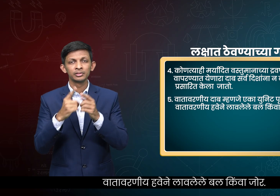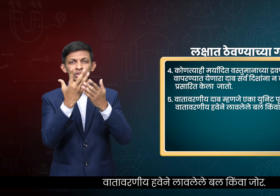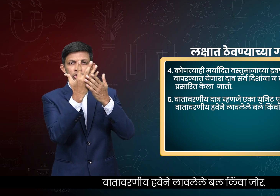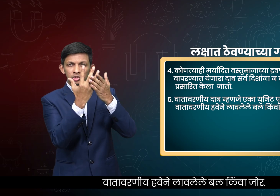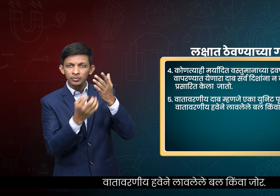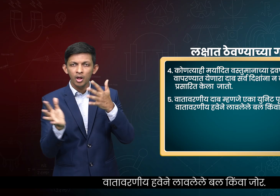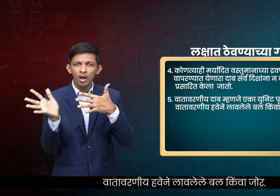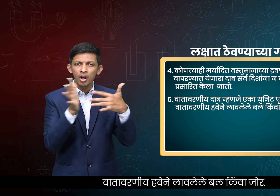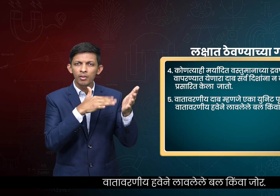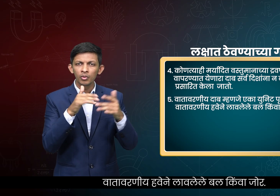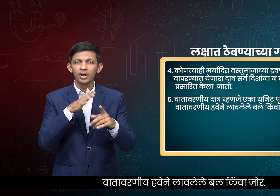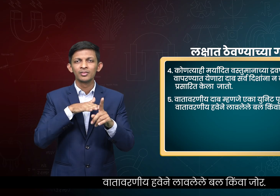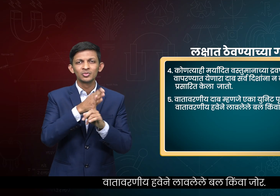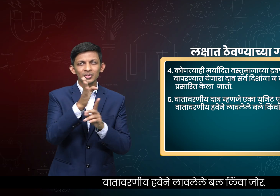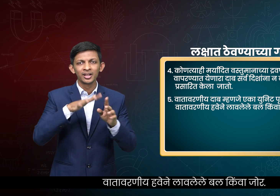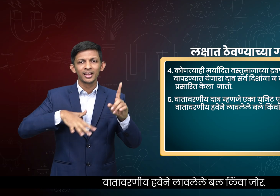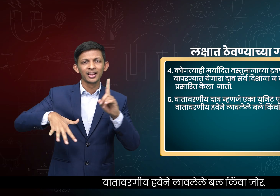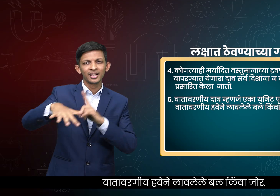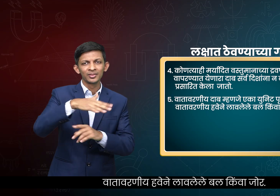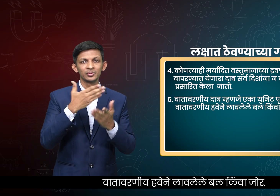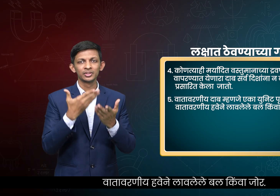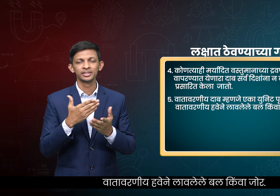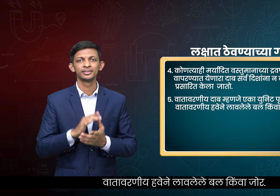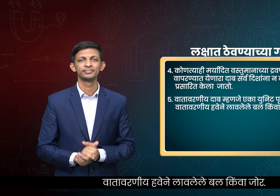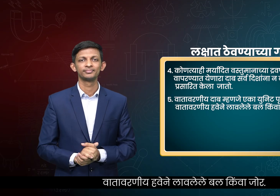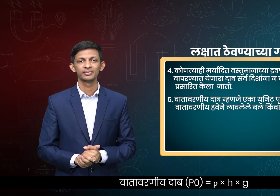वातावरणीय हवेने केलेला बल किंवा जोर होय.